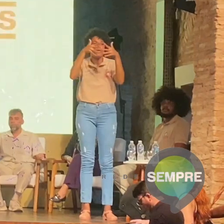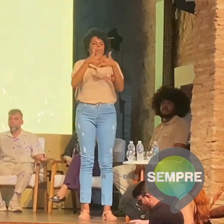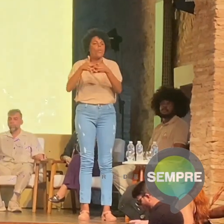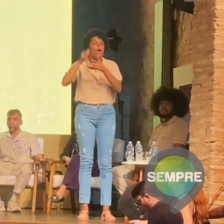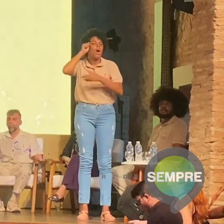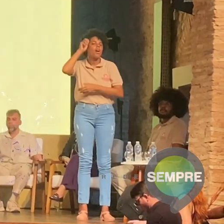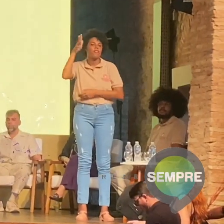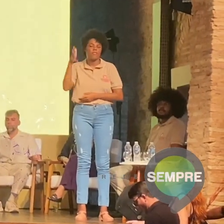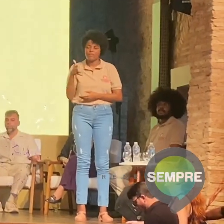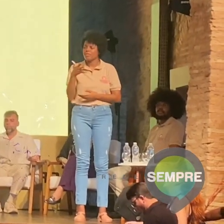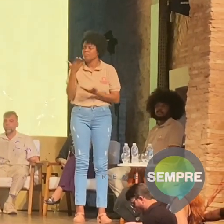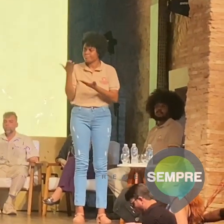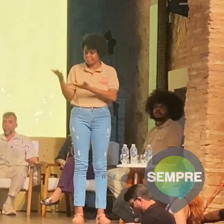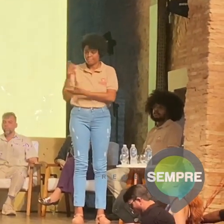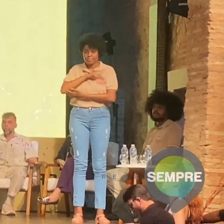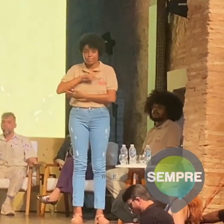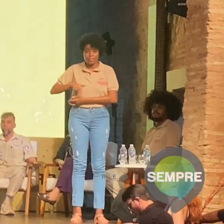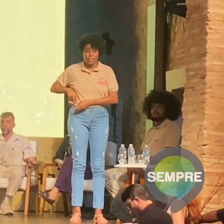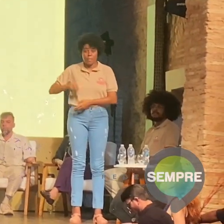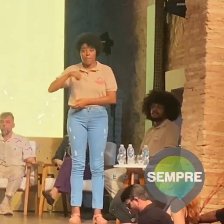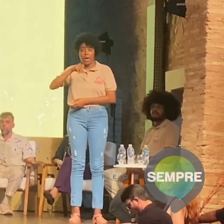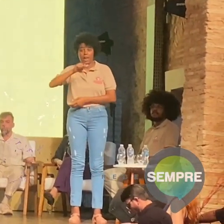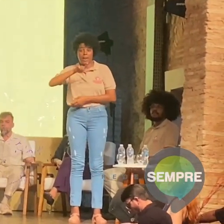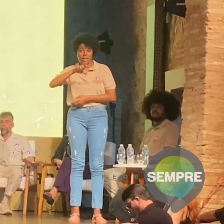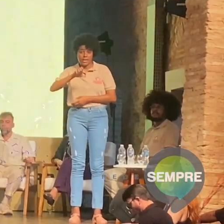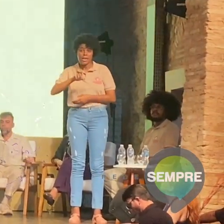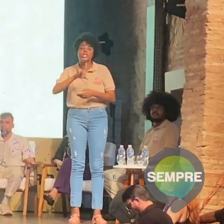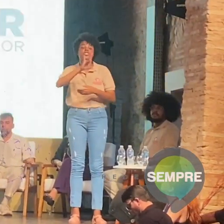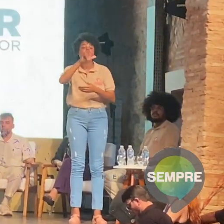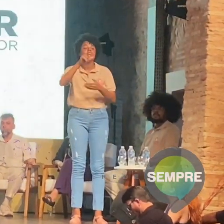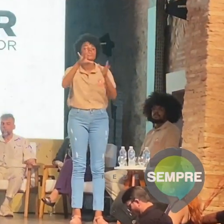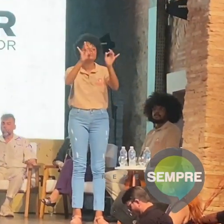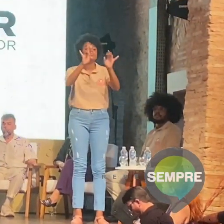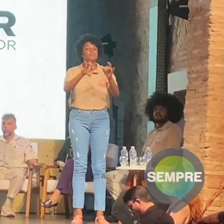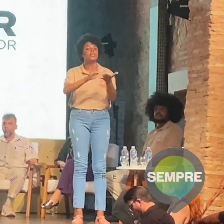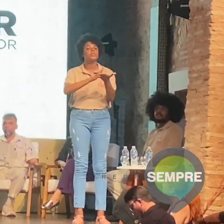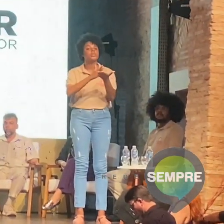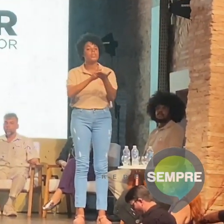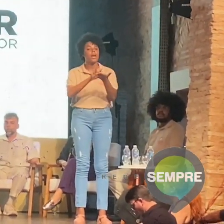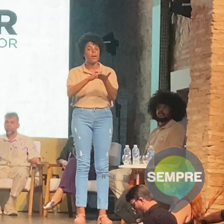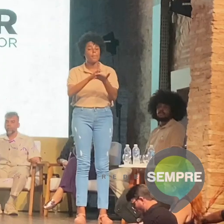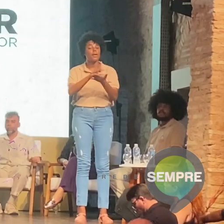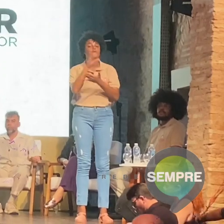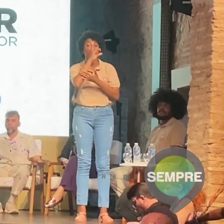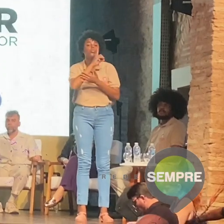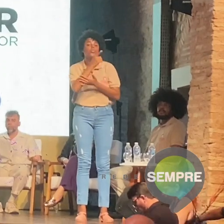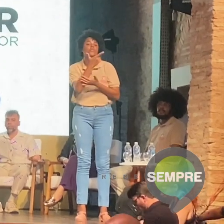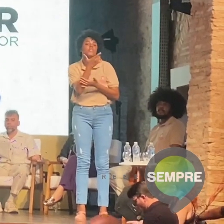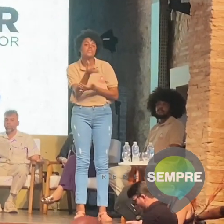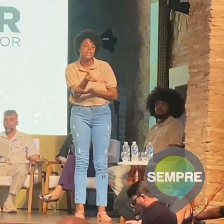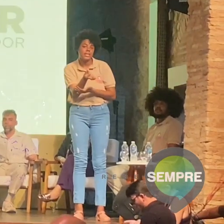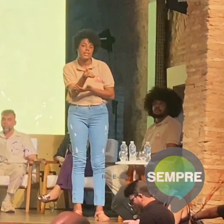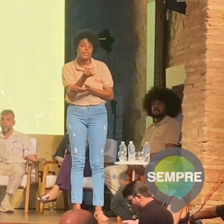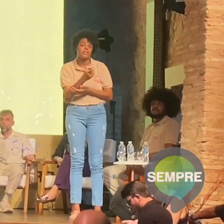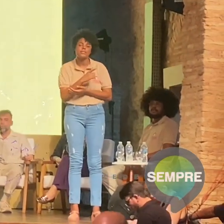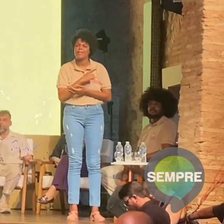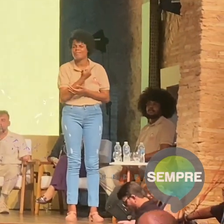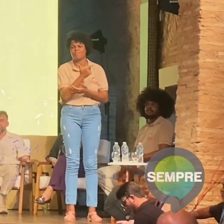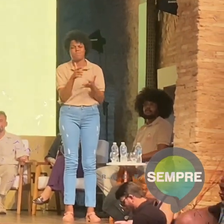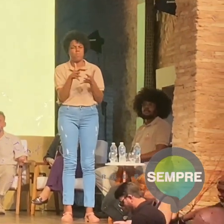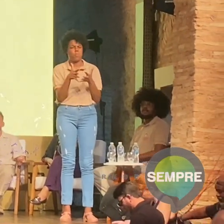aqui o nosso Cláudio, presidente do Malê de Balê. O Dia do Samba, no domingo, dia 26, que ganhou outra